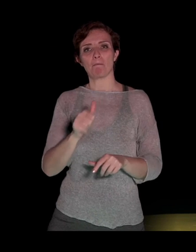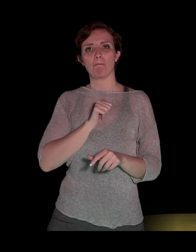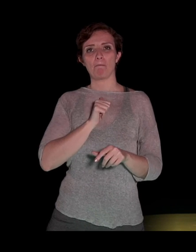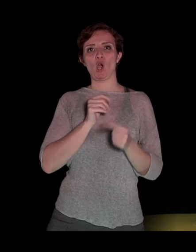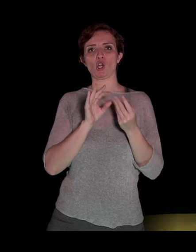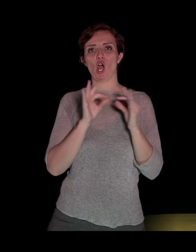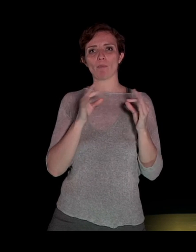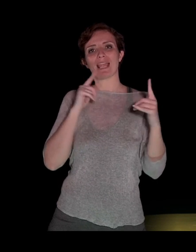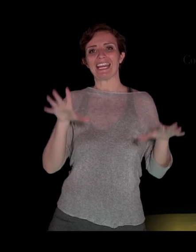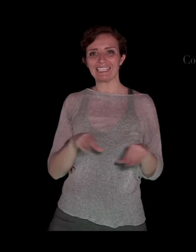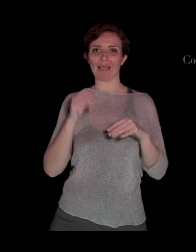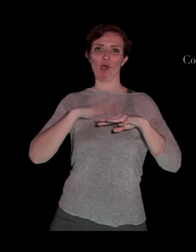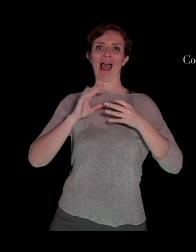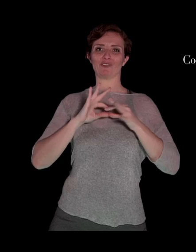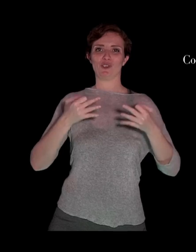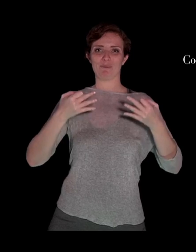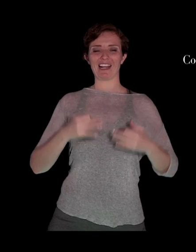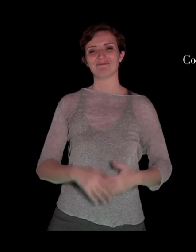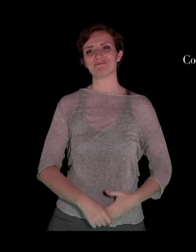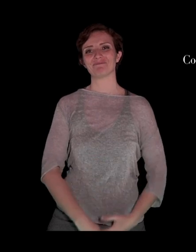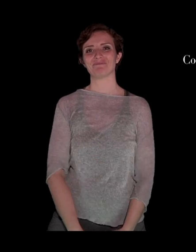monolito che inizieremo a parlare gli altri